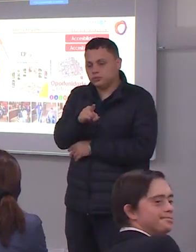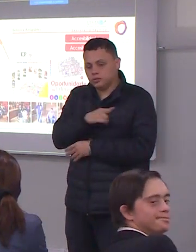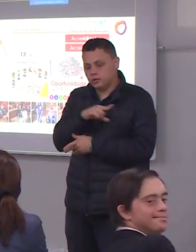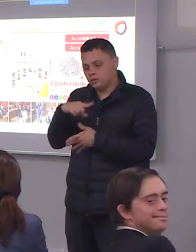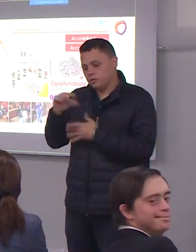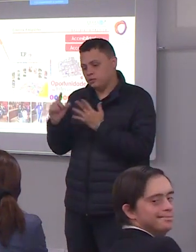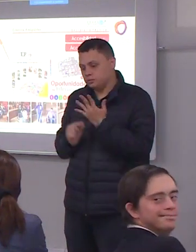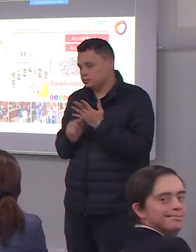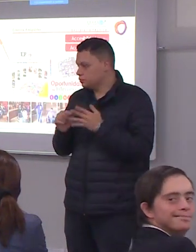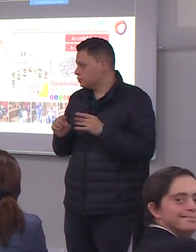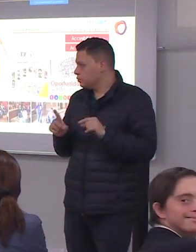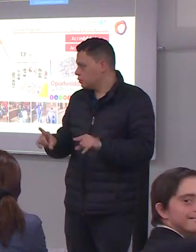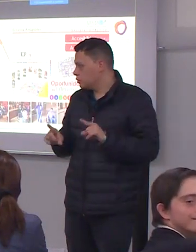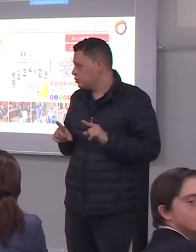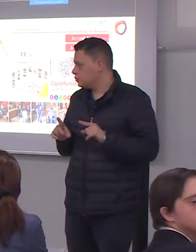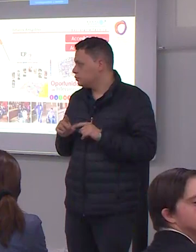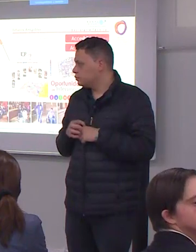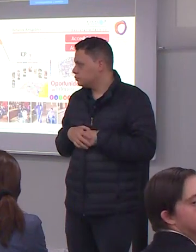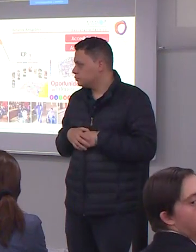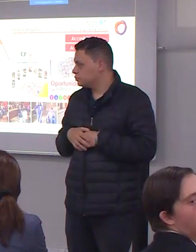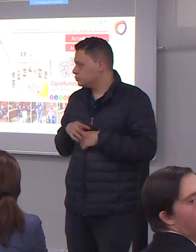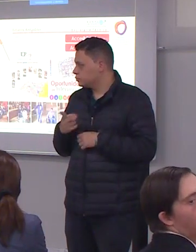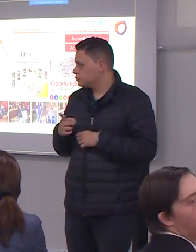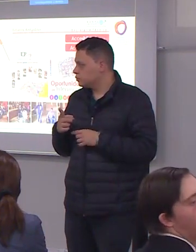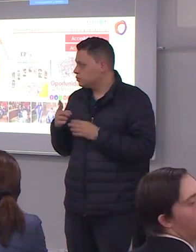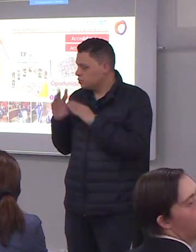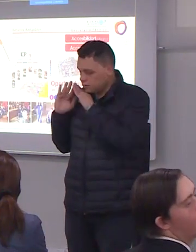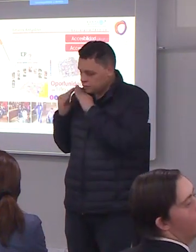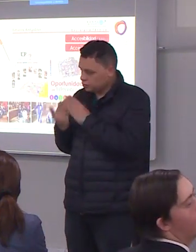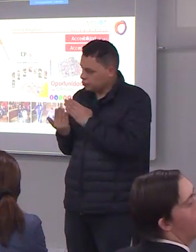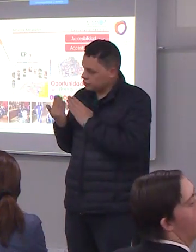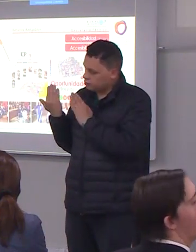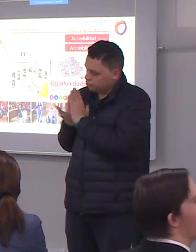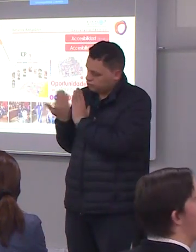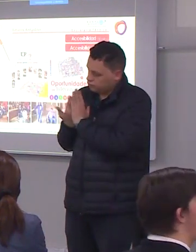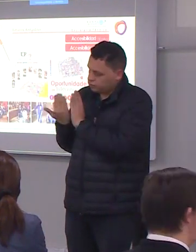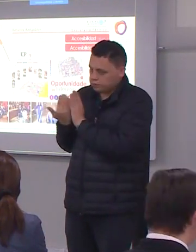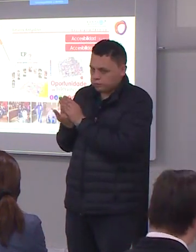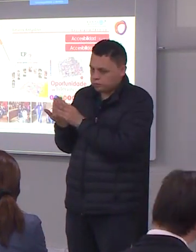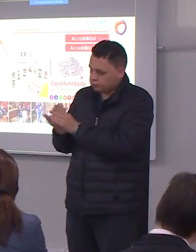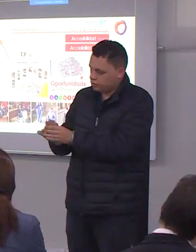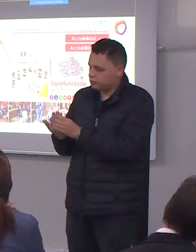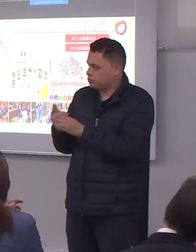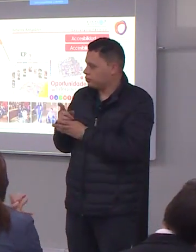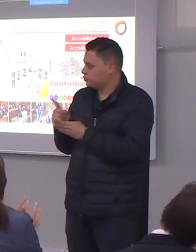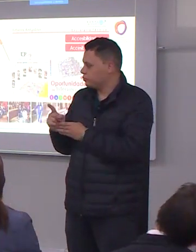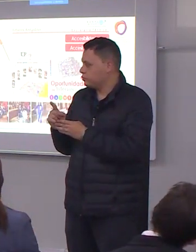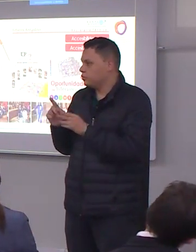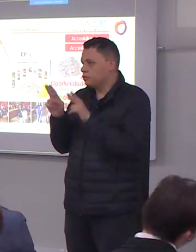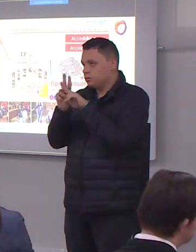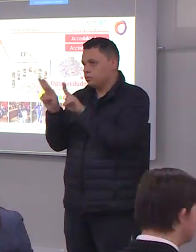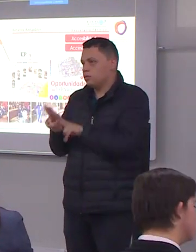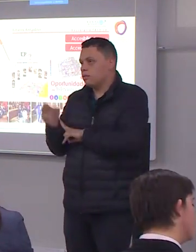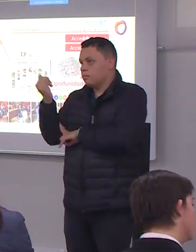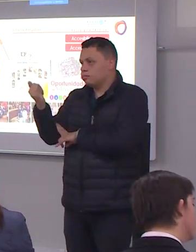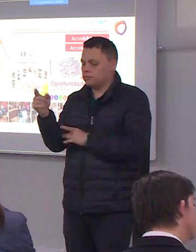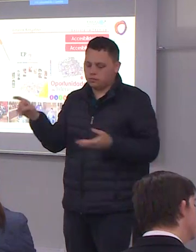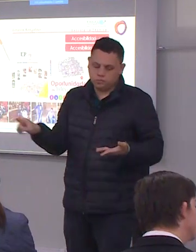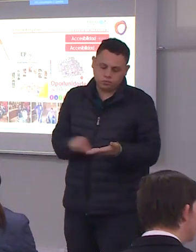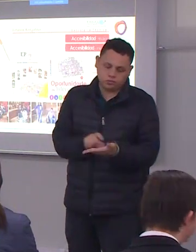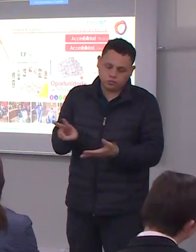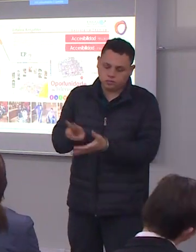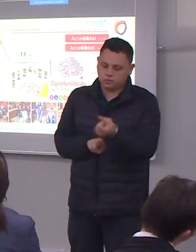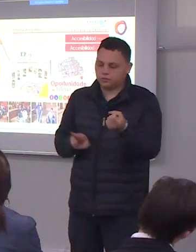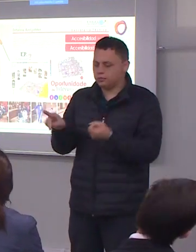salle para graduarse entrega como una bitá con un portafolio muy editado que está en línea y está impreso